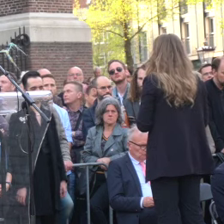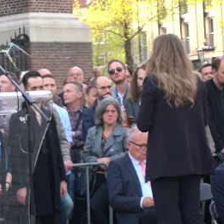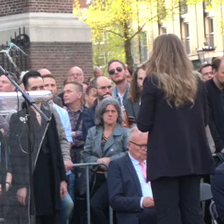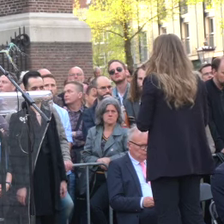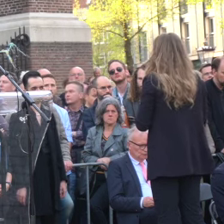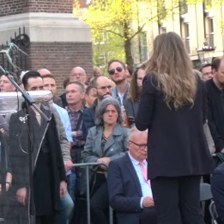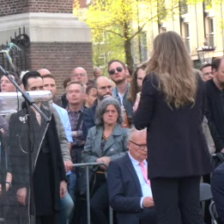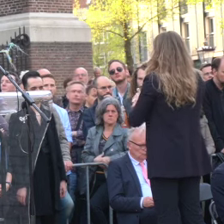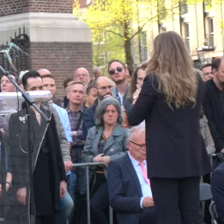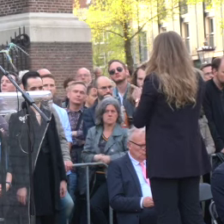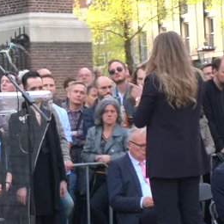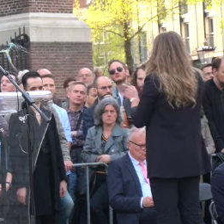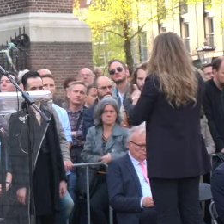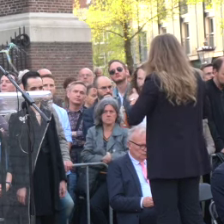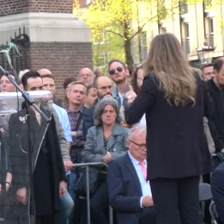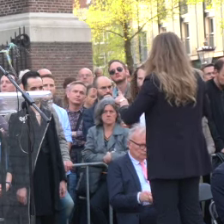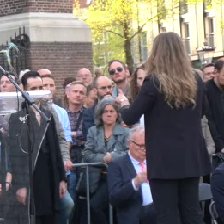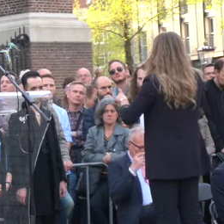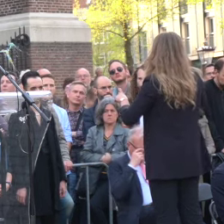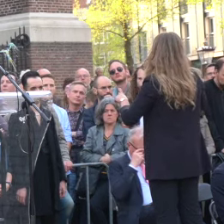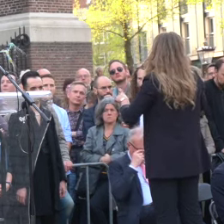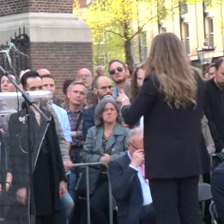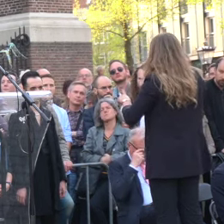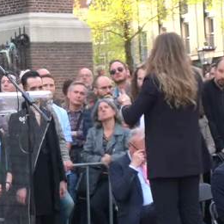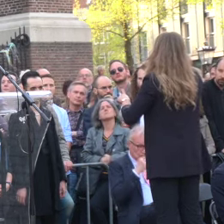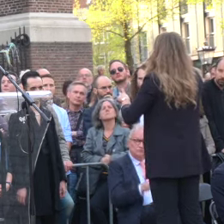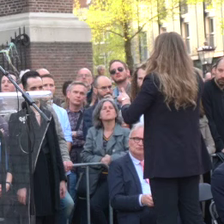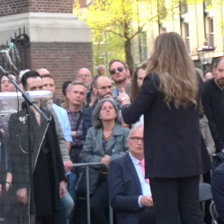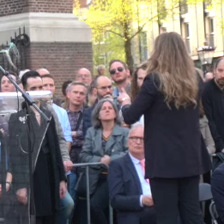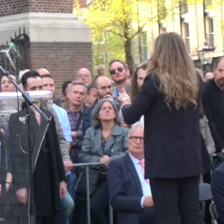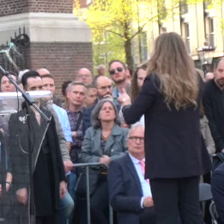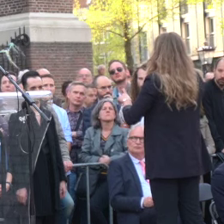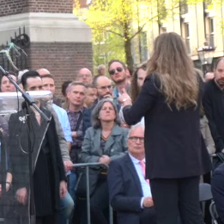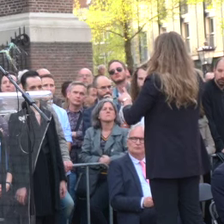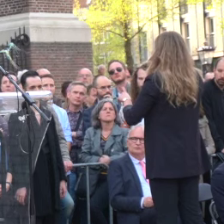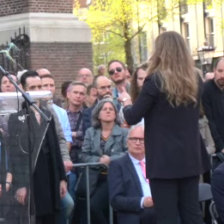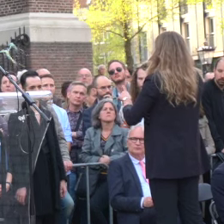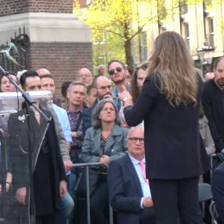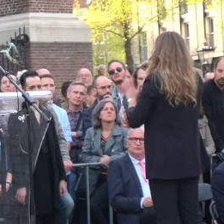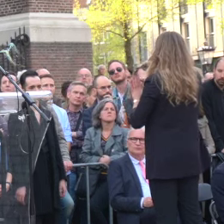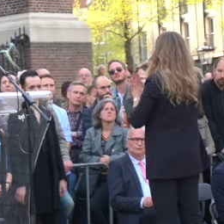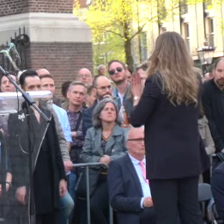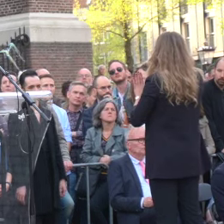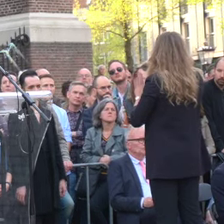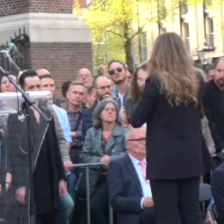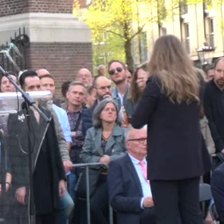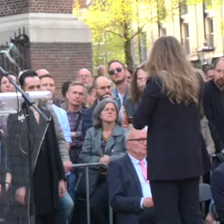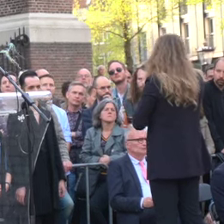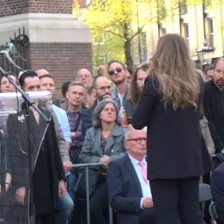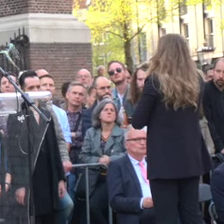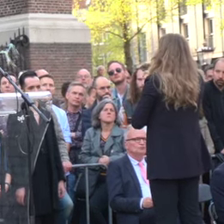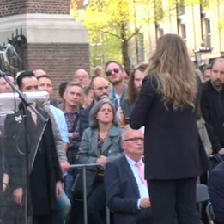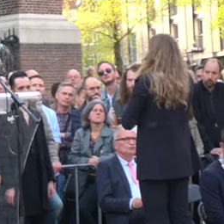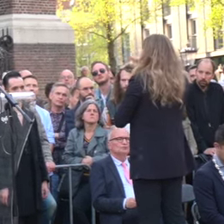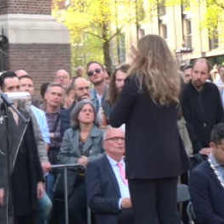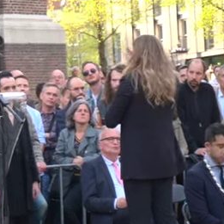zijn woorden die vandaag de dag misschien wel actueler zijn dan ooit, omdat berichtgevingen melden dat jongeren op school niet meer